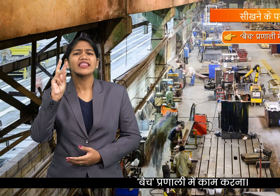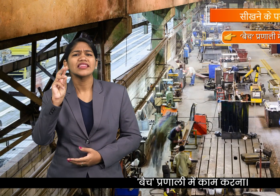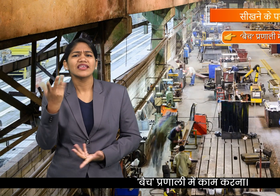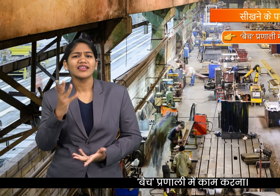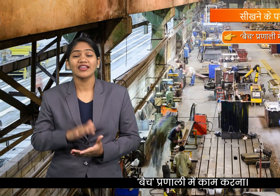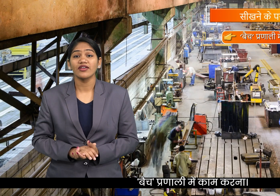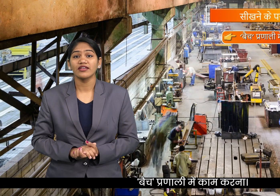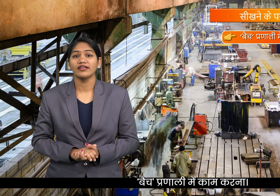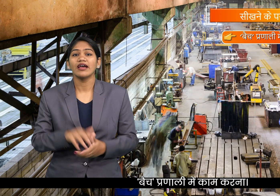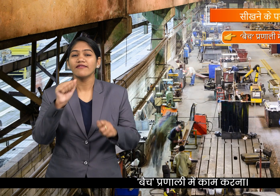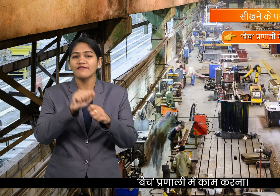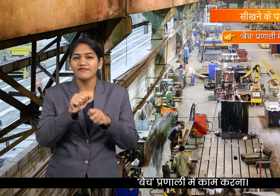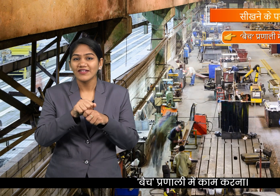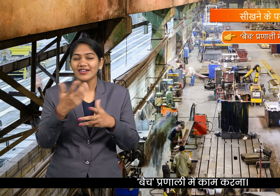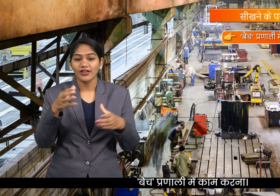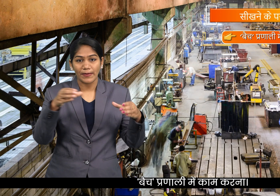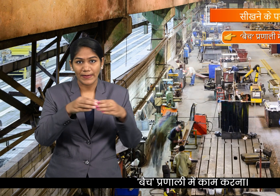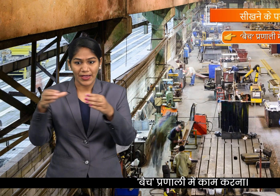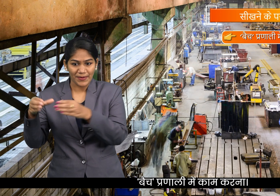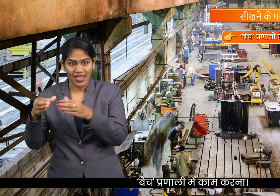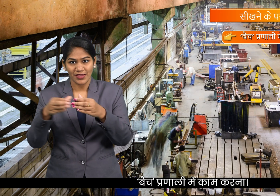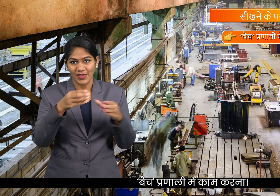बैच प्रणाली में काम करना,